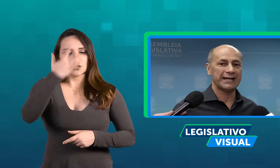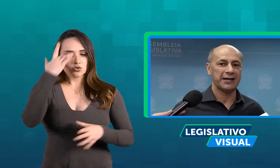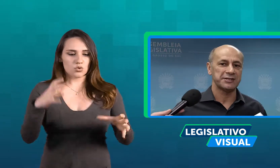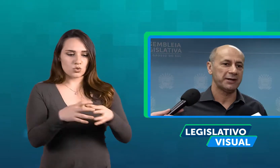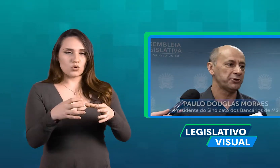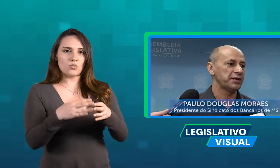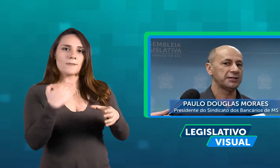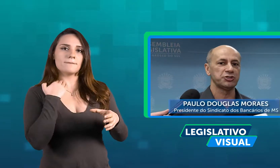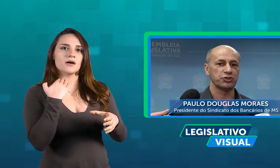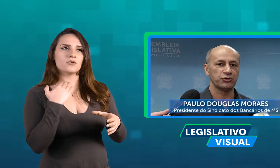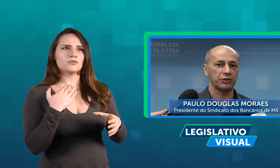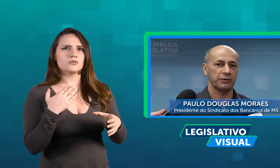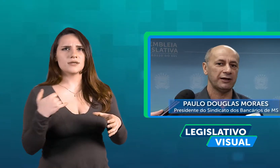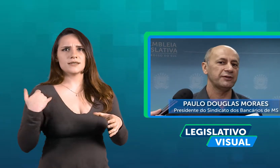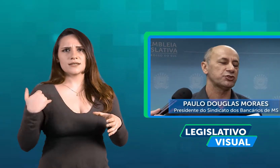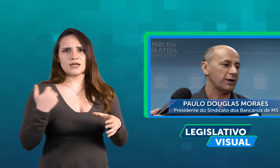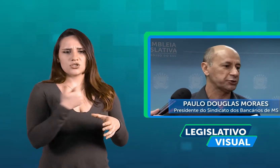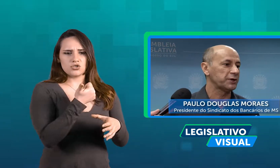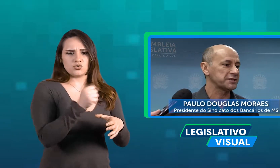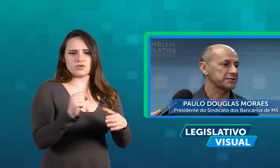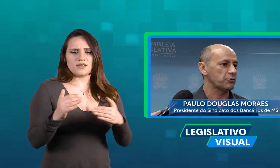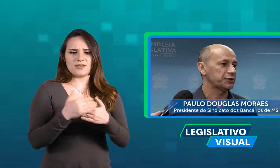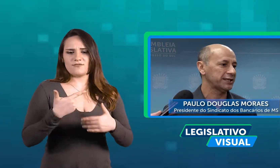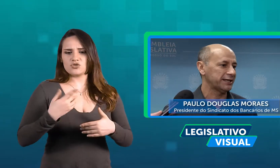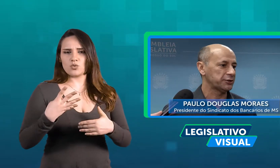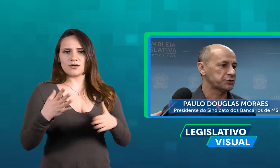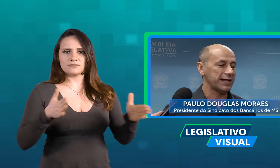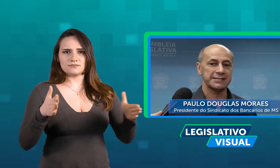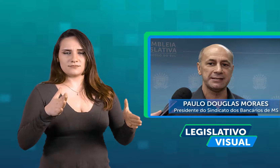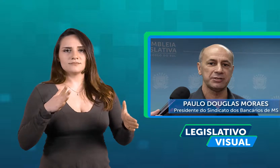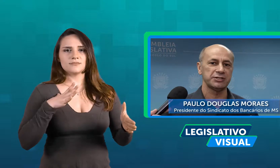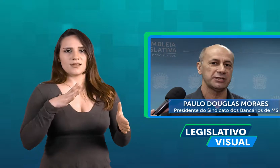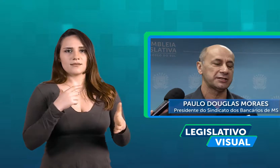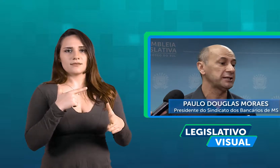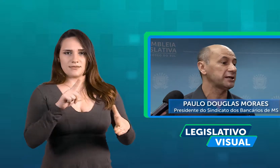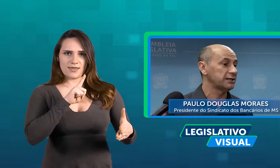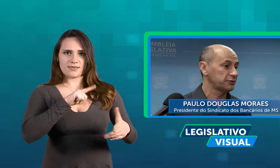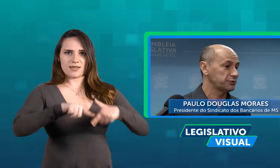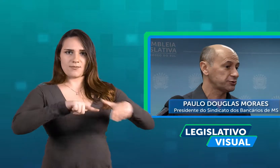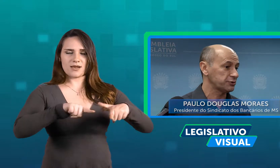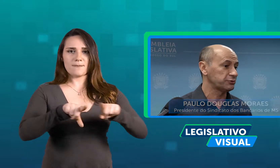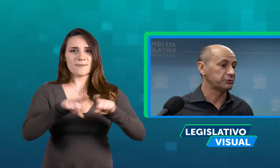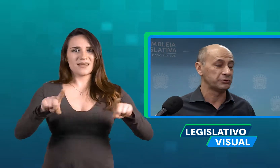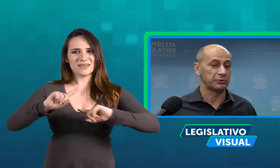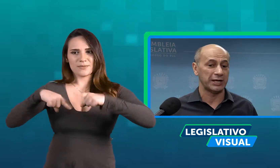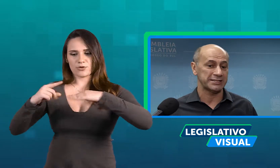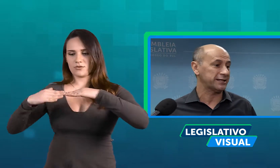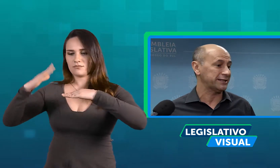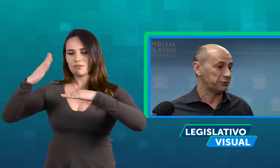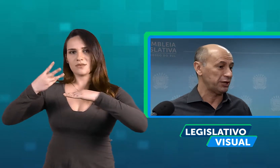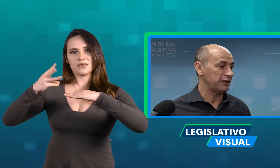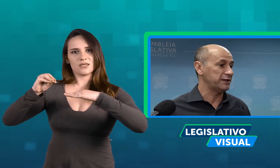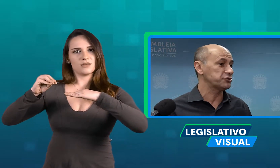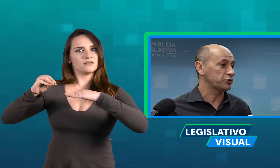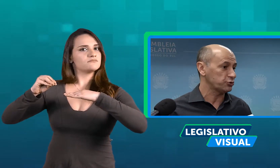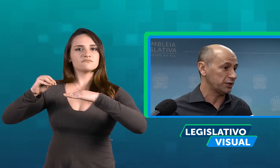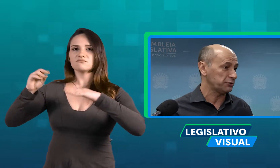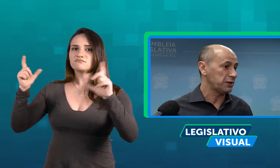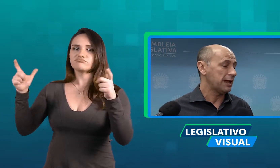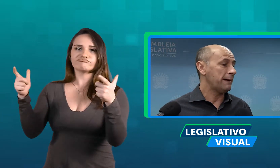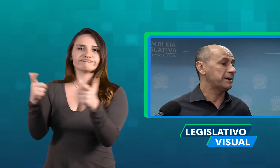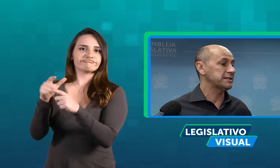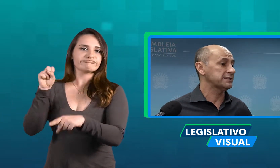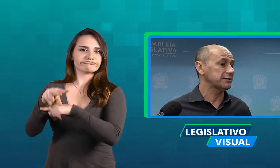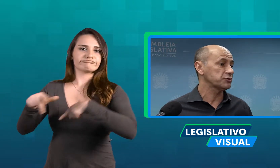que os bancários, a maioria é de 18 a 24 anos que são contratados. Acima de 30 anos, essa categoria ela vem só